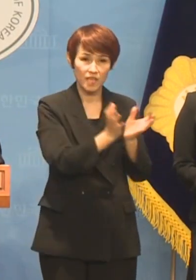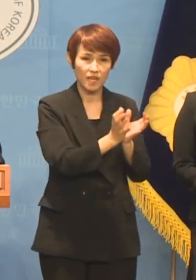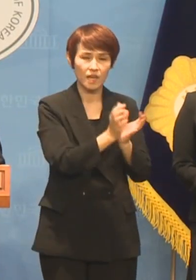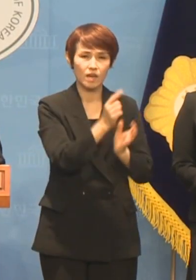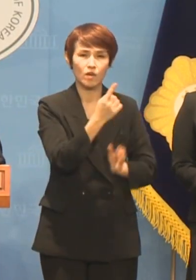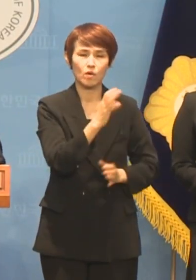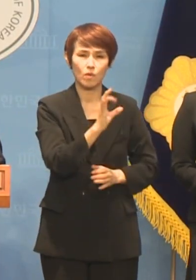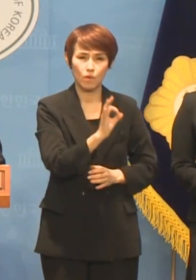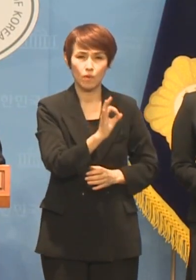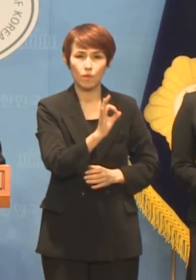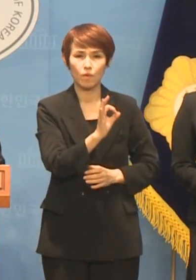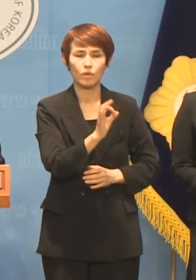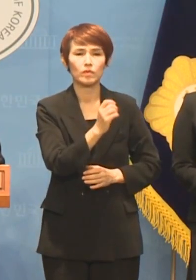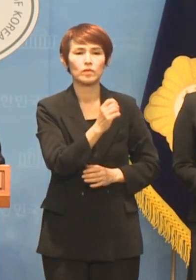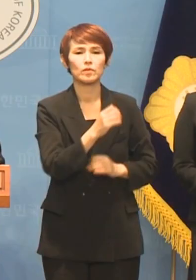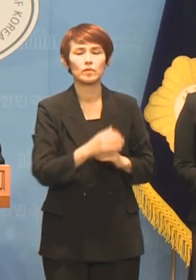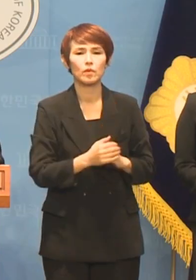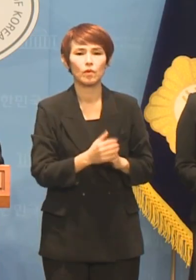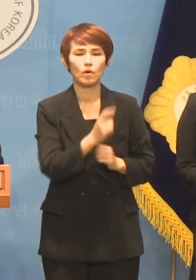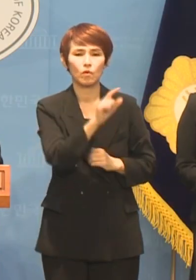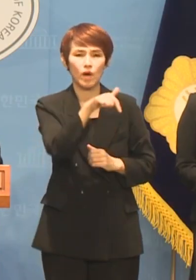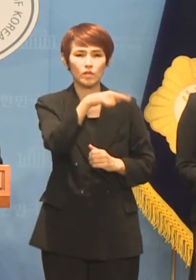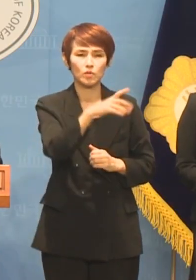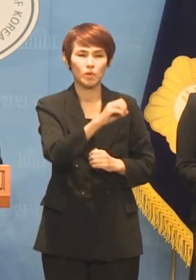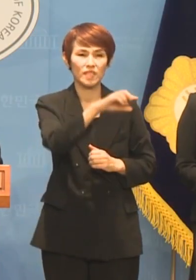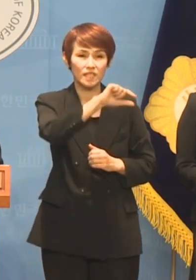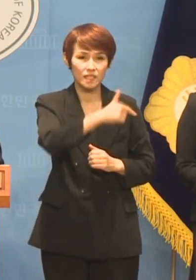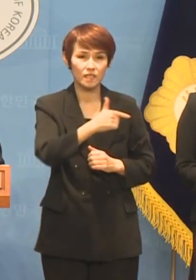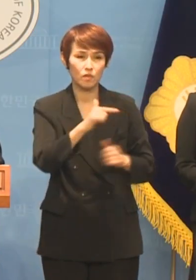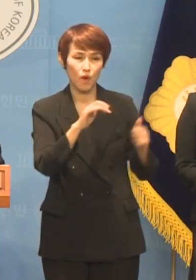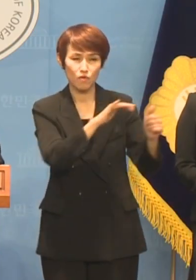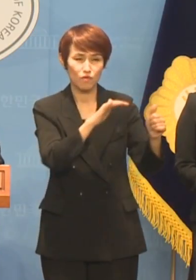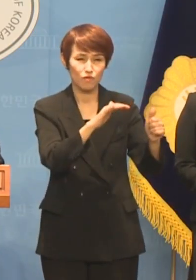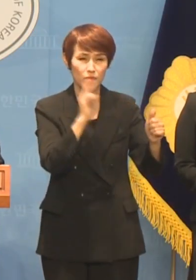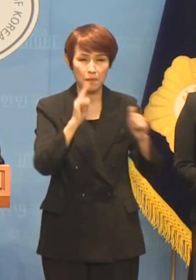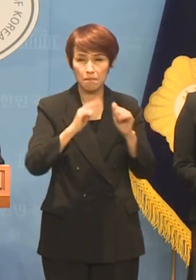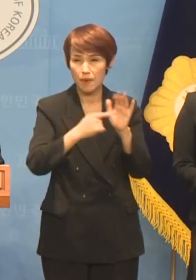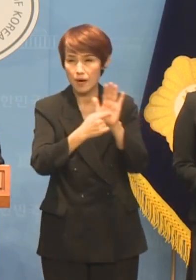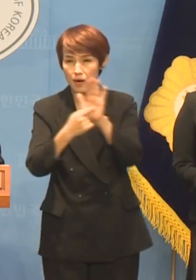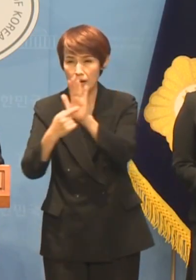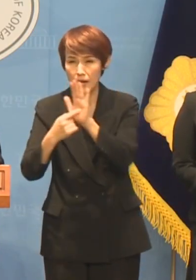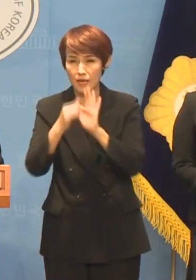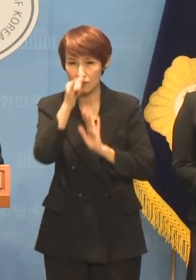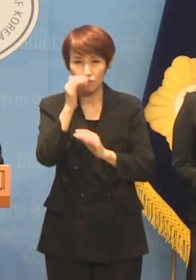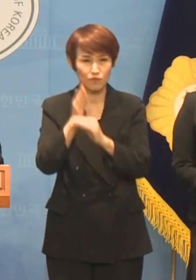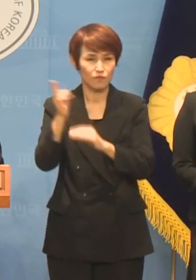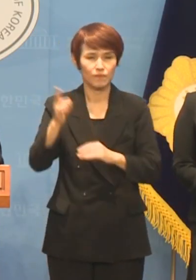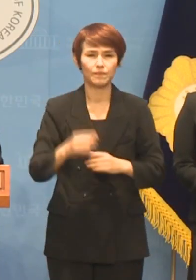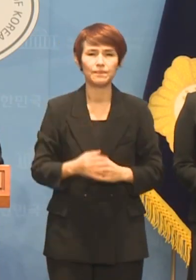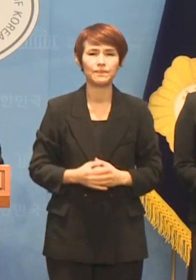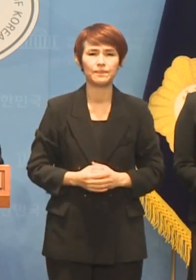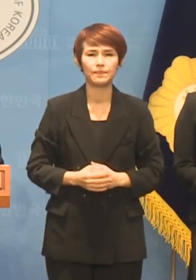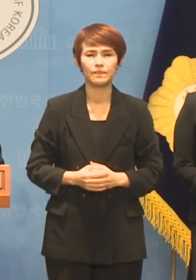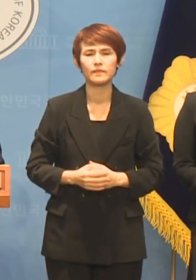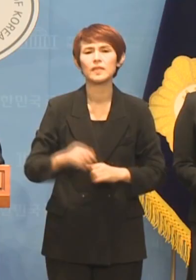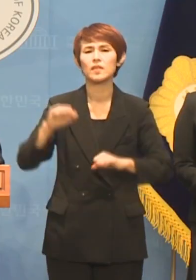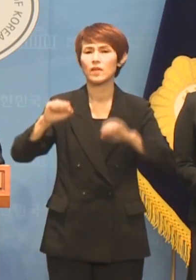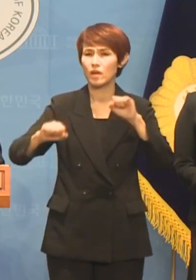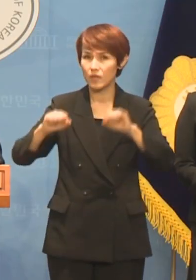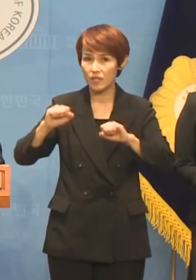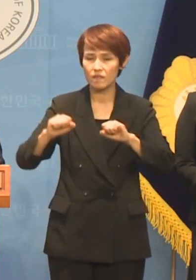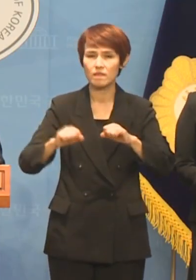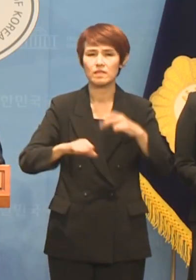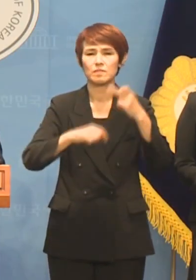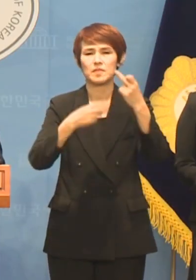홍장훈, 곽종근 회유설 확산에 급급한 모습입니다. 이런 형태는